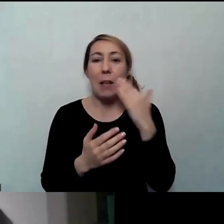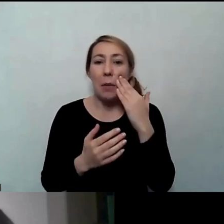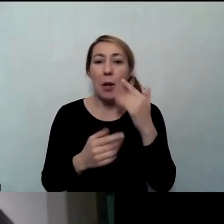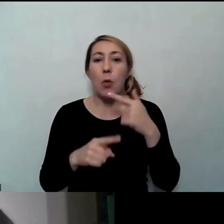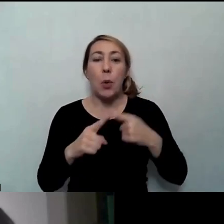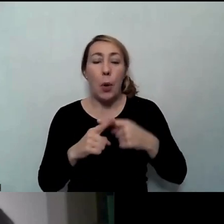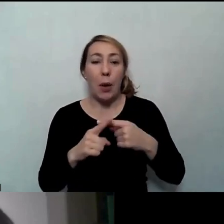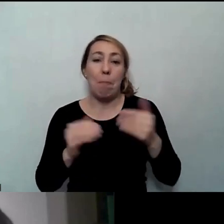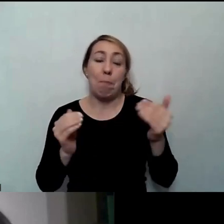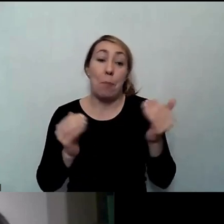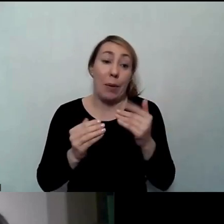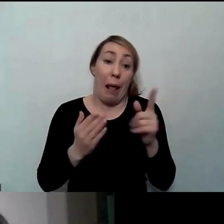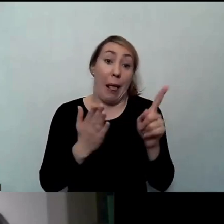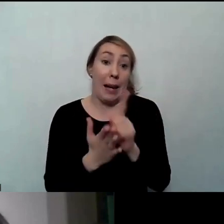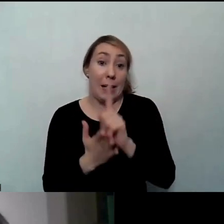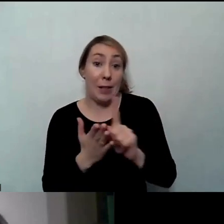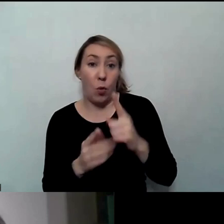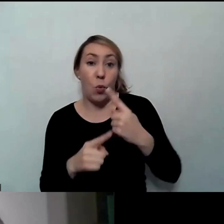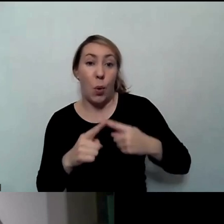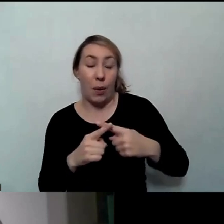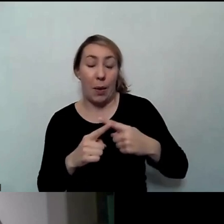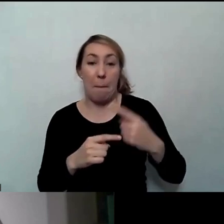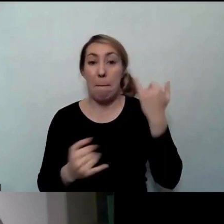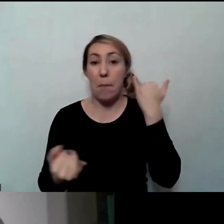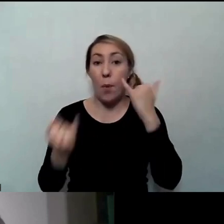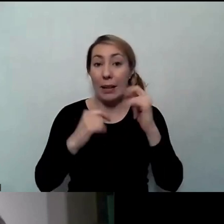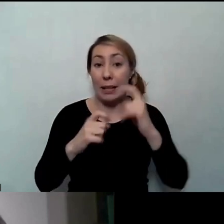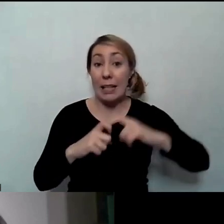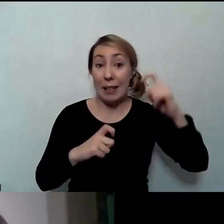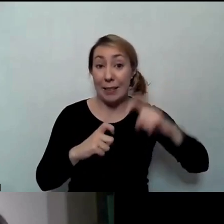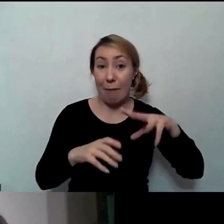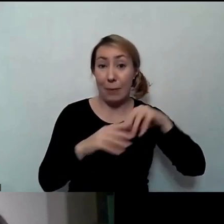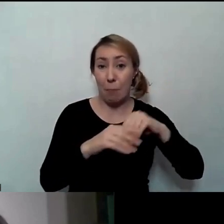obarczone trochę pewnie ryzykiem i błędem statystycznym, natomiast